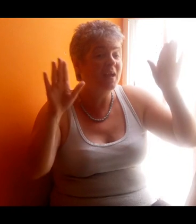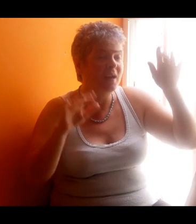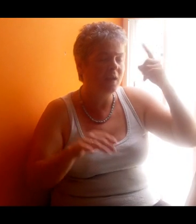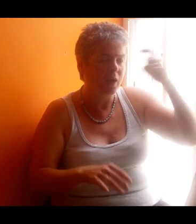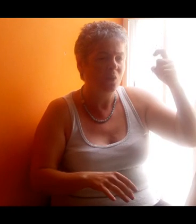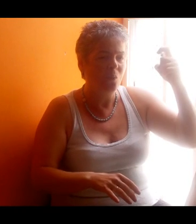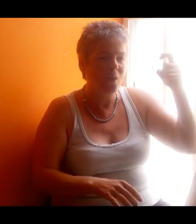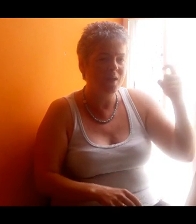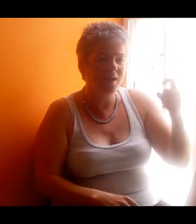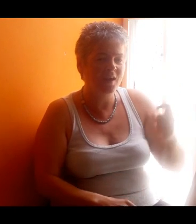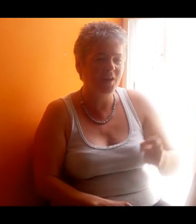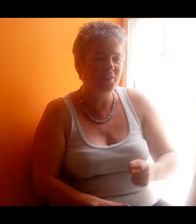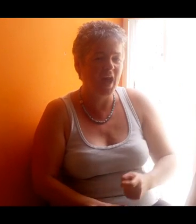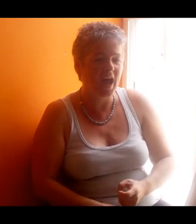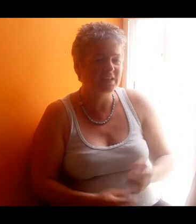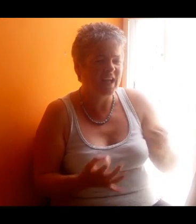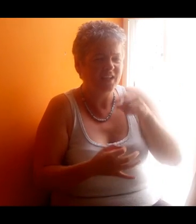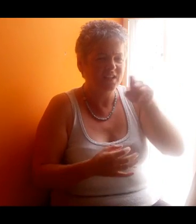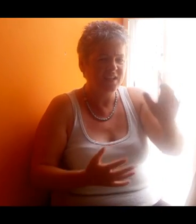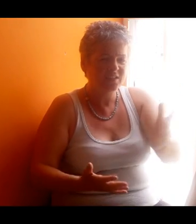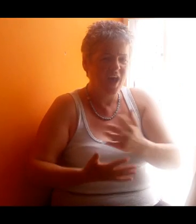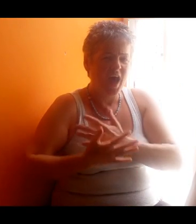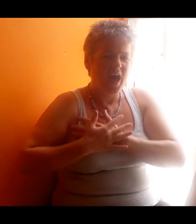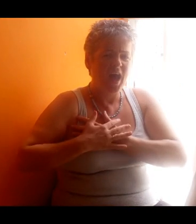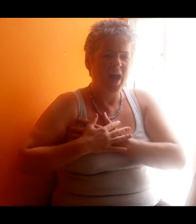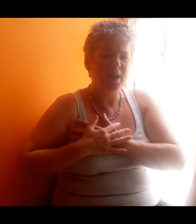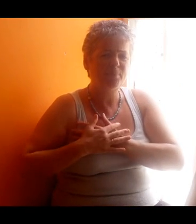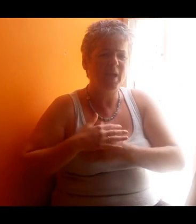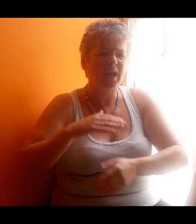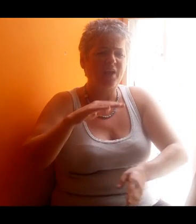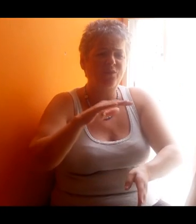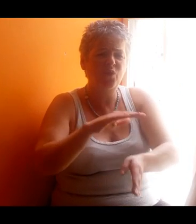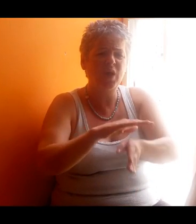duros y mostrando debilidades. Sabemos que a partir de ahora tenemos